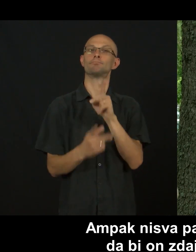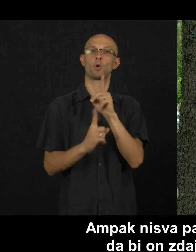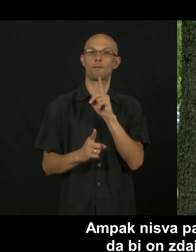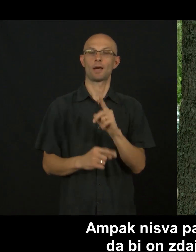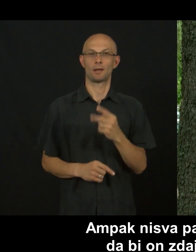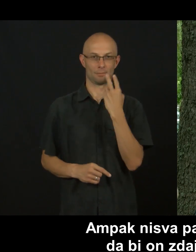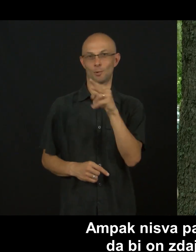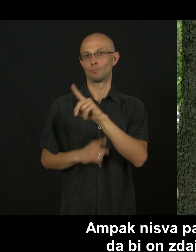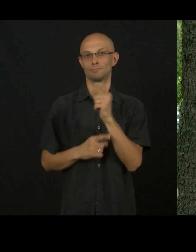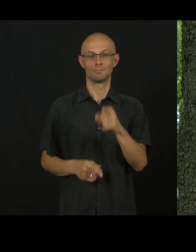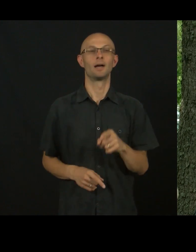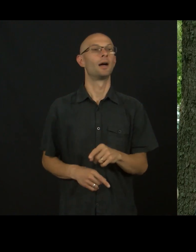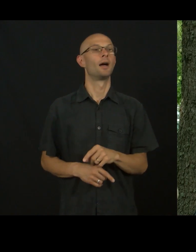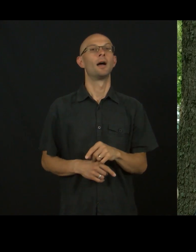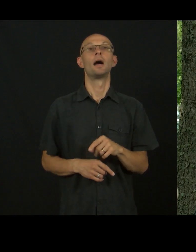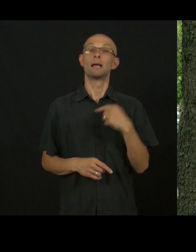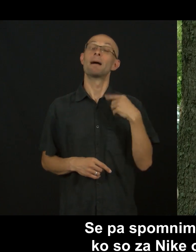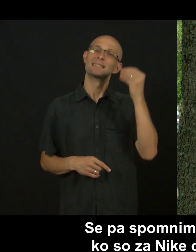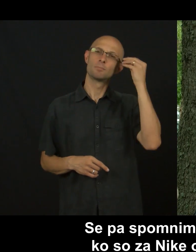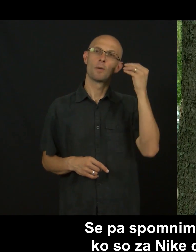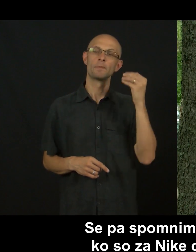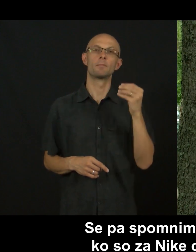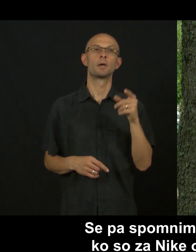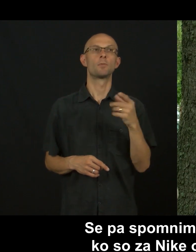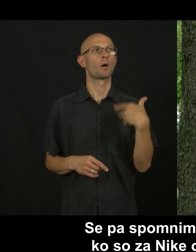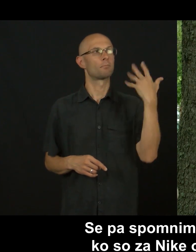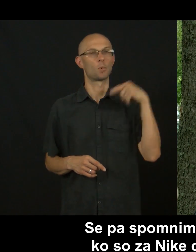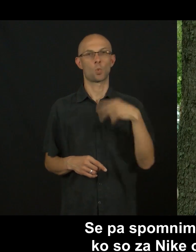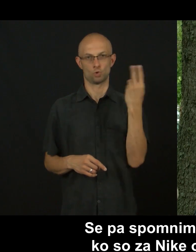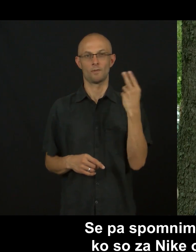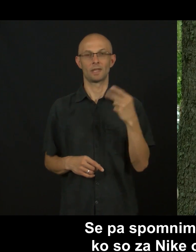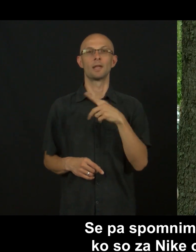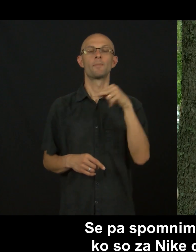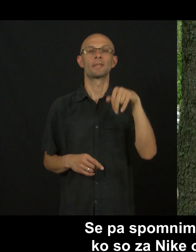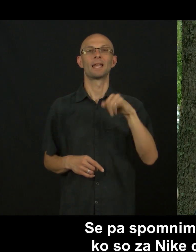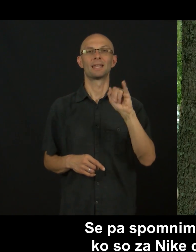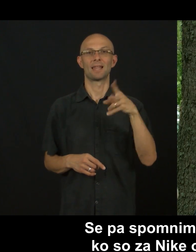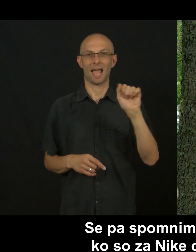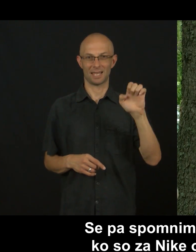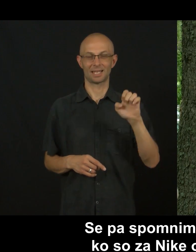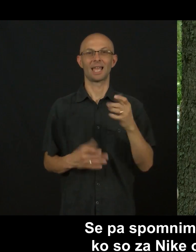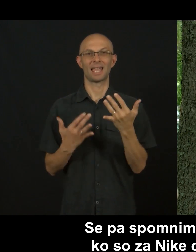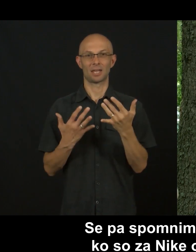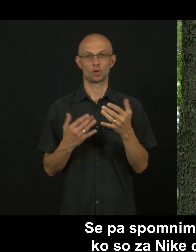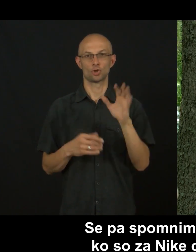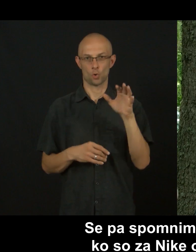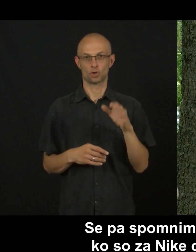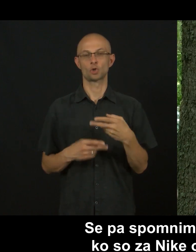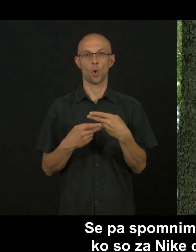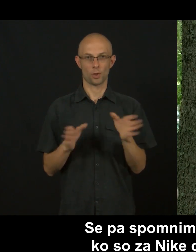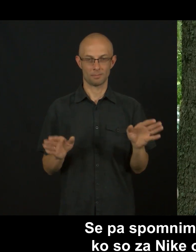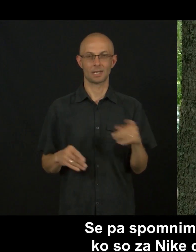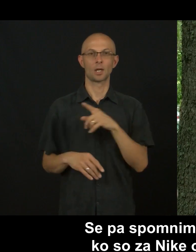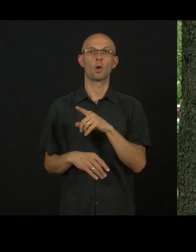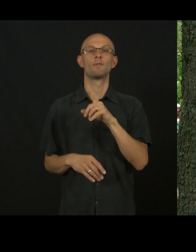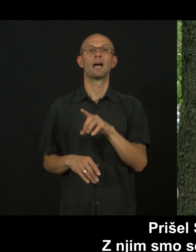on direktno meni nekaj povedal. A ne? Se pa spomnim, ko smo bili v Sloveniji, ko so za Nike igrišče odprli,